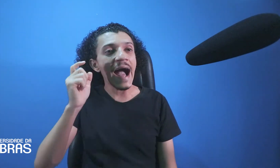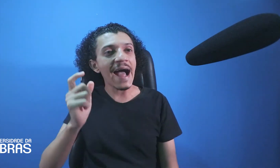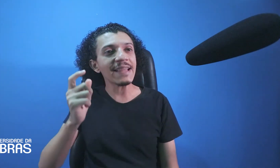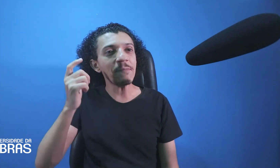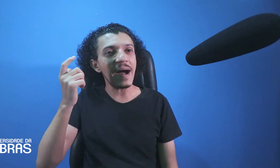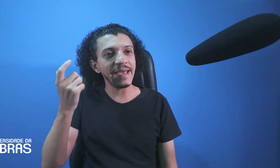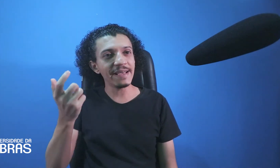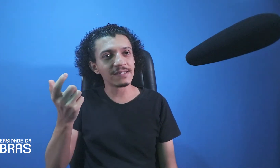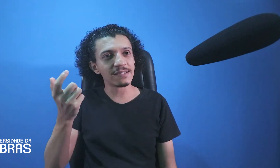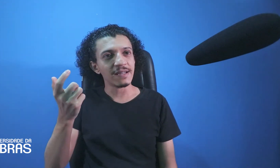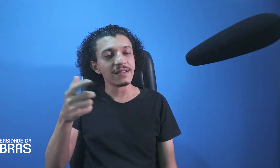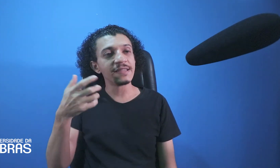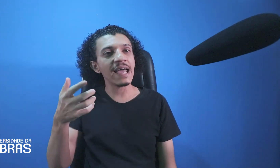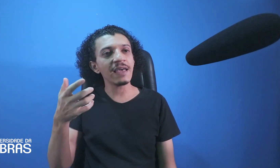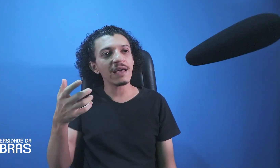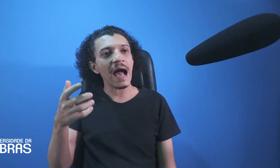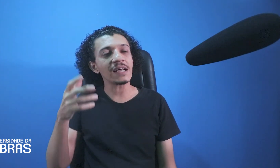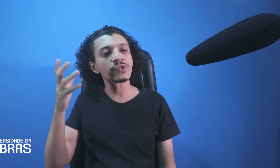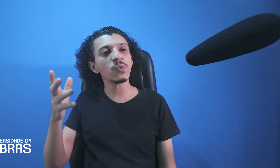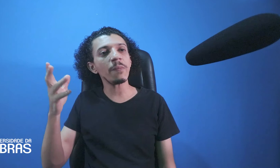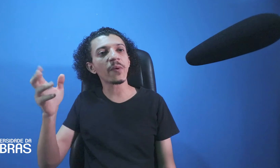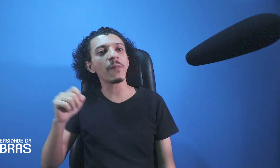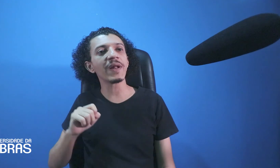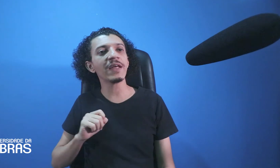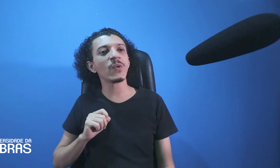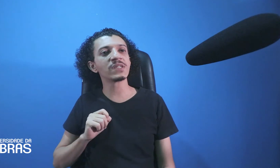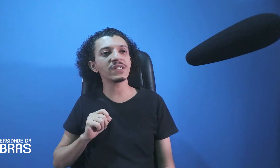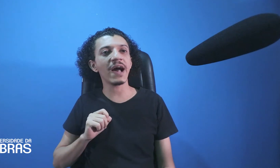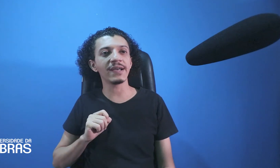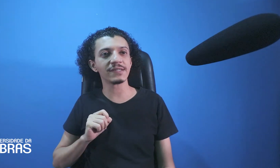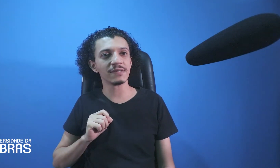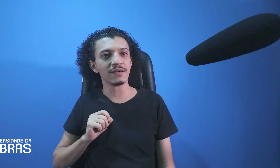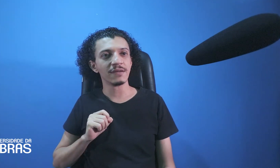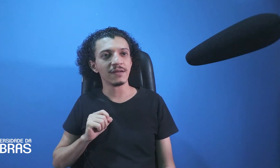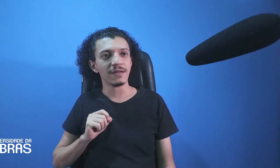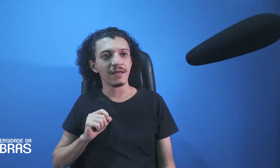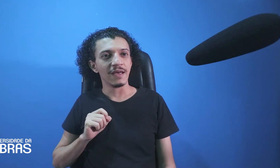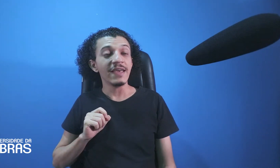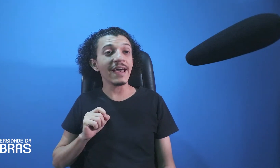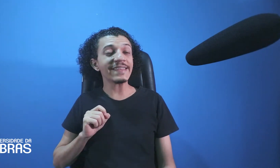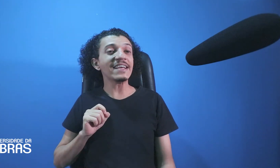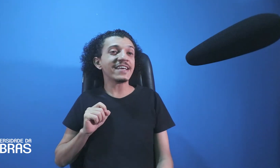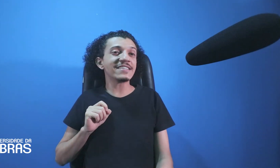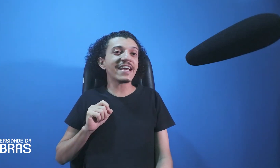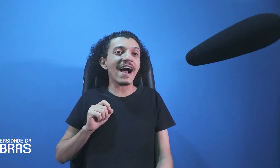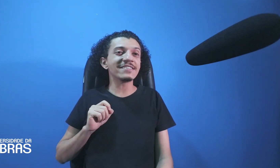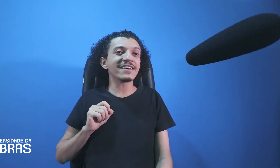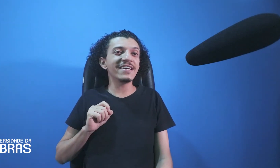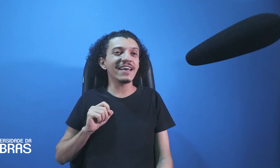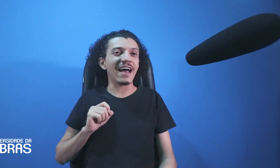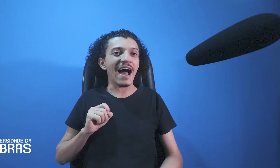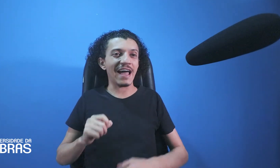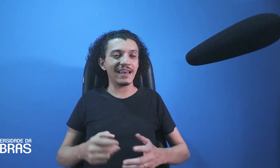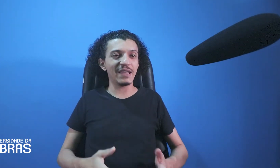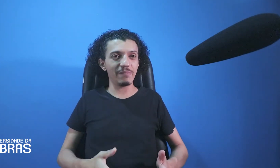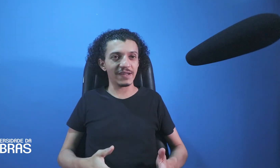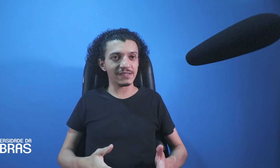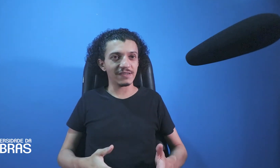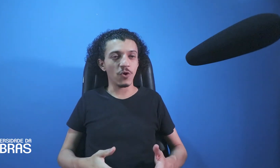cada país tem a sua própria língua de sinais. E aí tem gente que acha que a Libras, ou